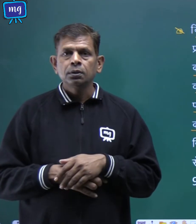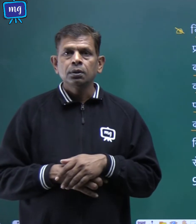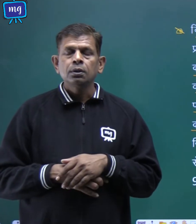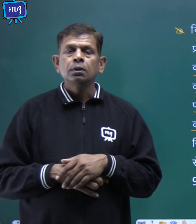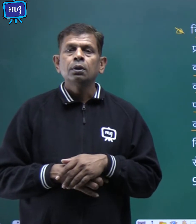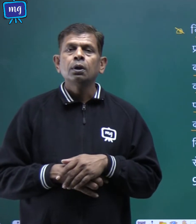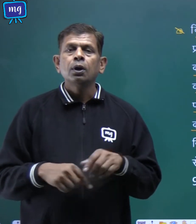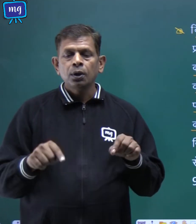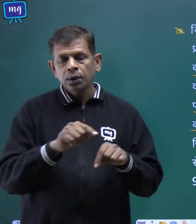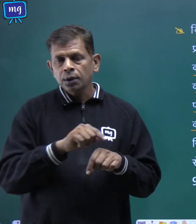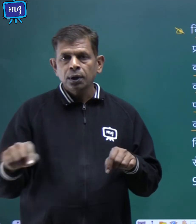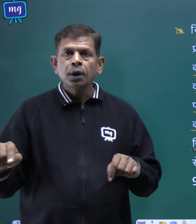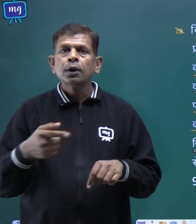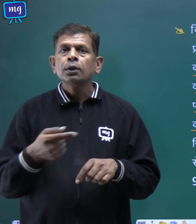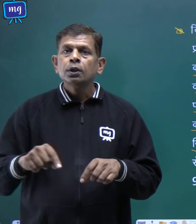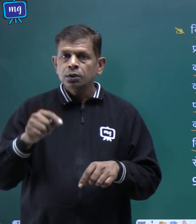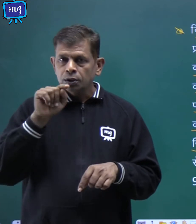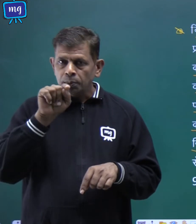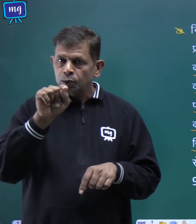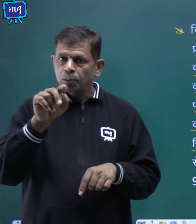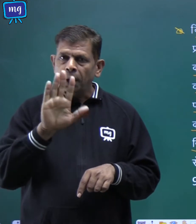रेखा के जिस बिंदु पर